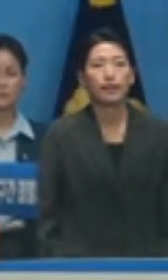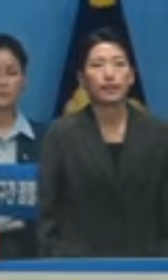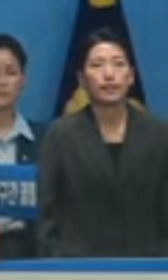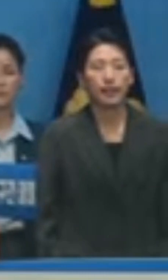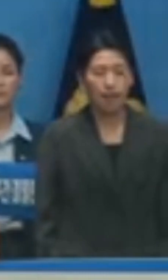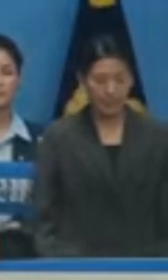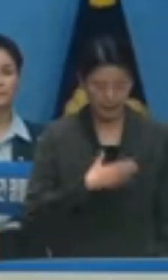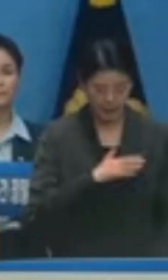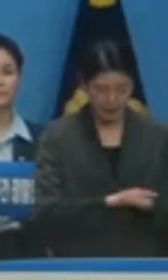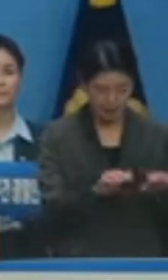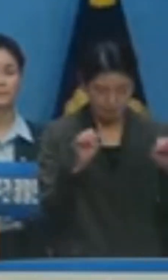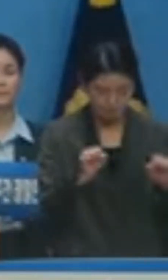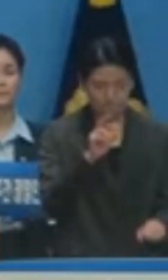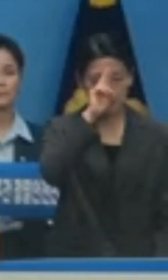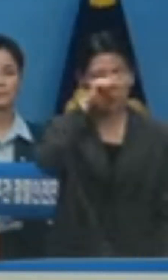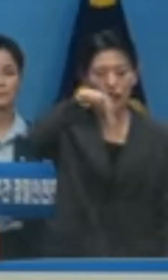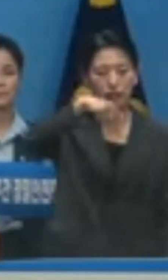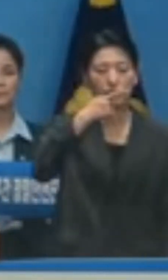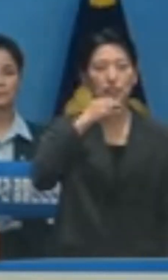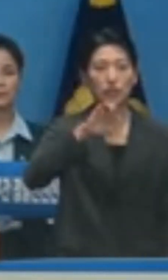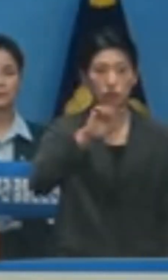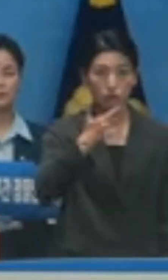네, 광명시장 박승원입니다.